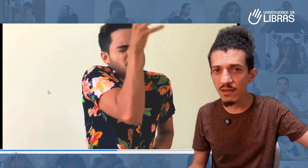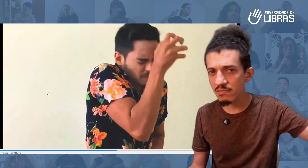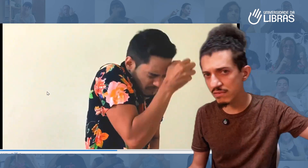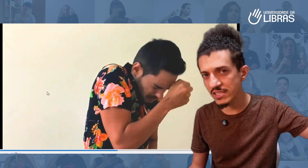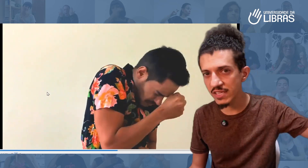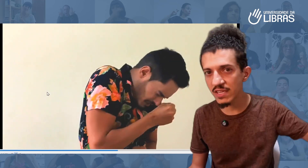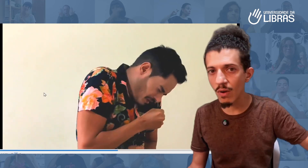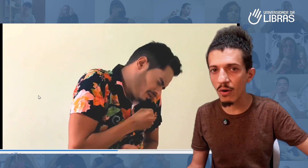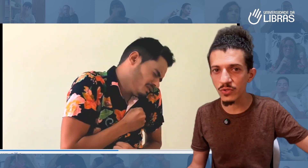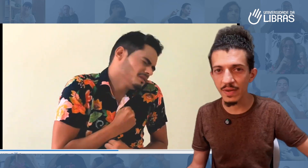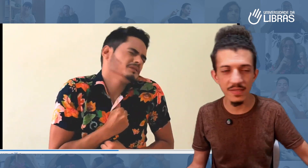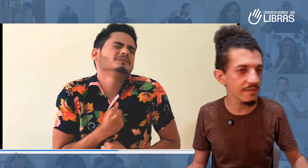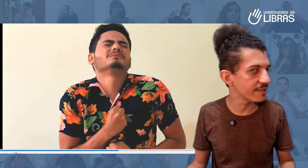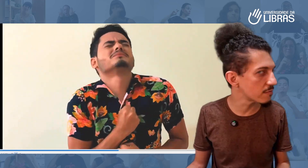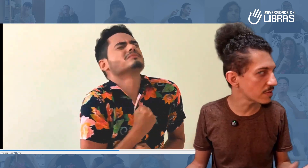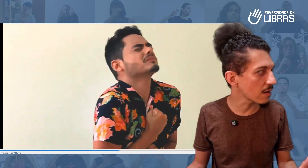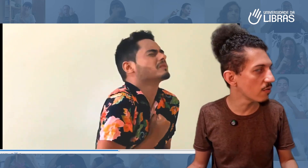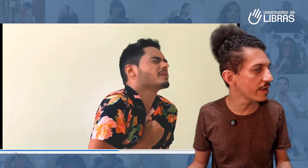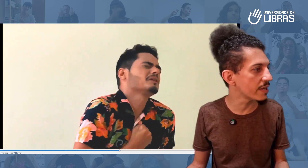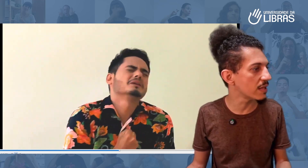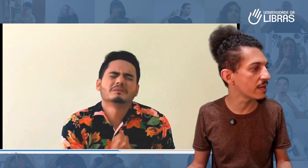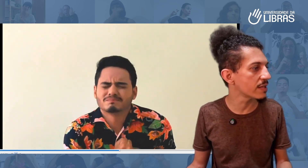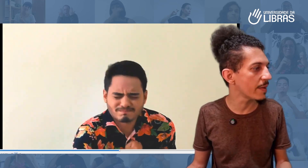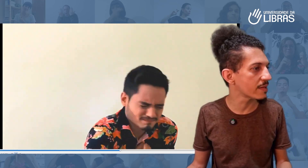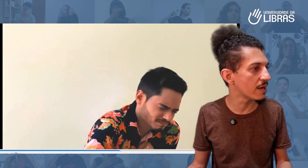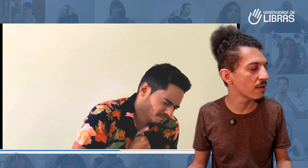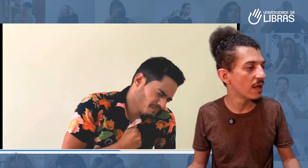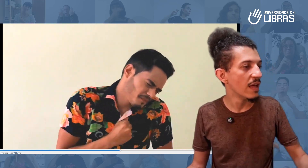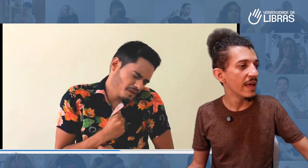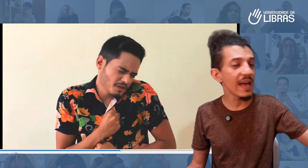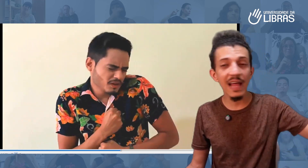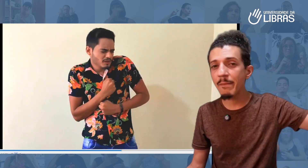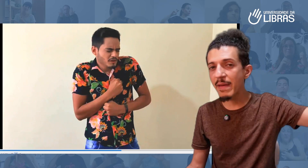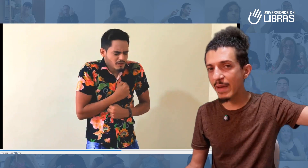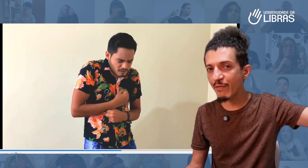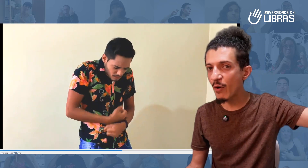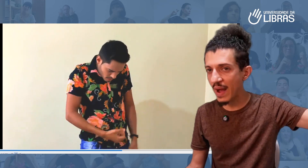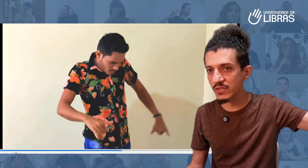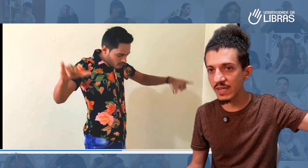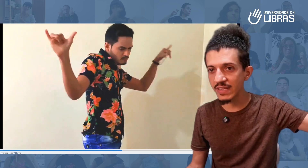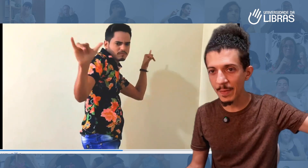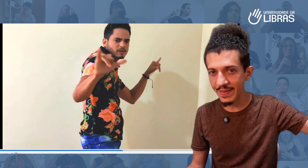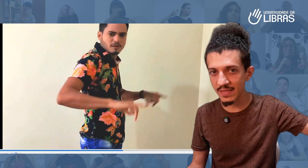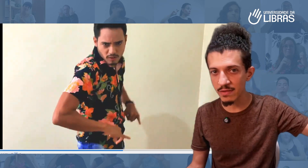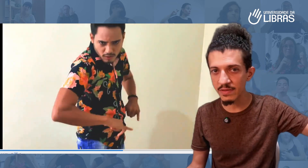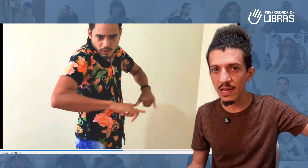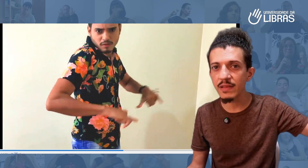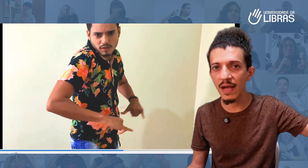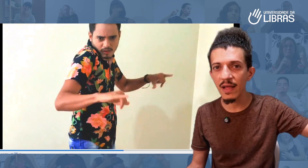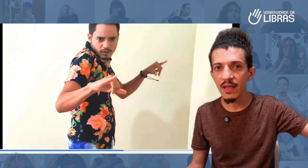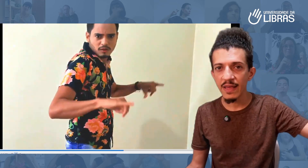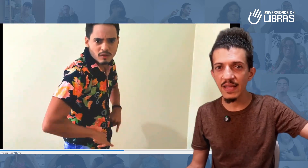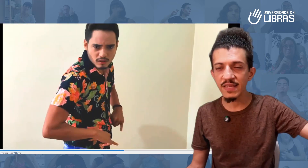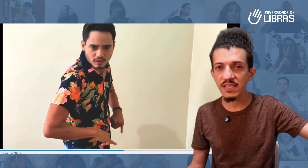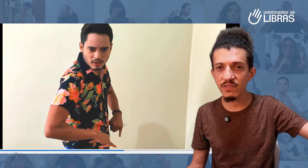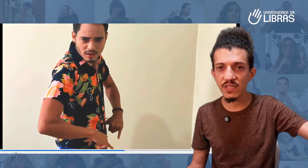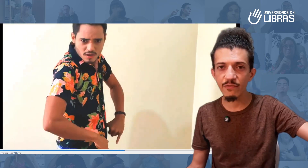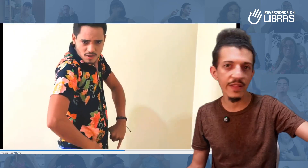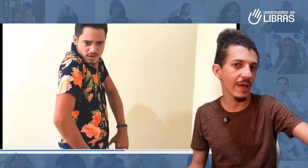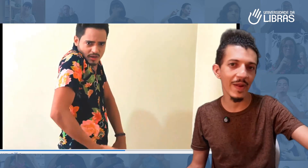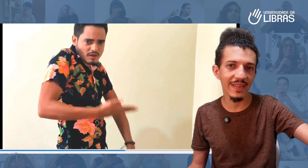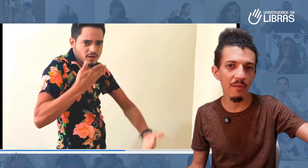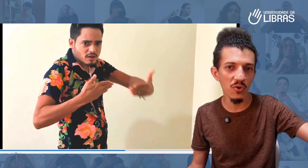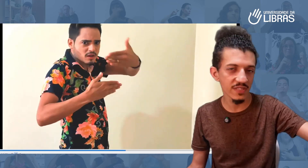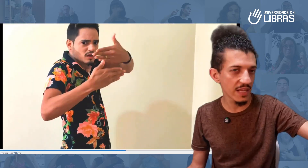Aqui eu deixei sem o áudio, mas enfim, tu sacou aí que ele está interpretando. E ele é bem performático na interpretação dele, tá? Quer dizer que se você